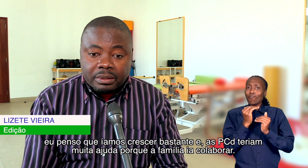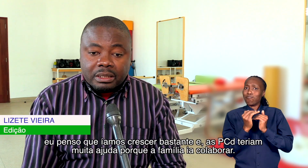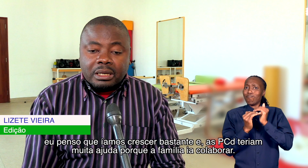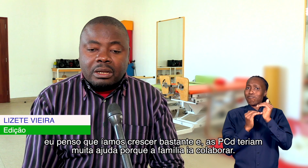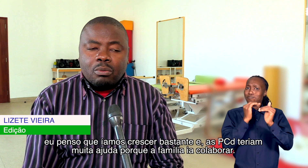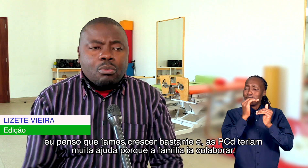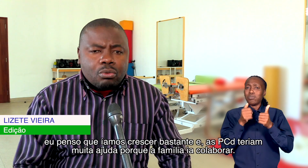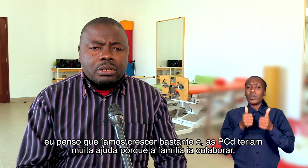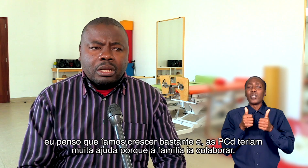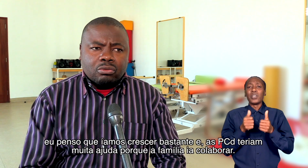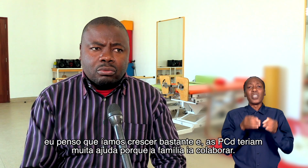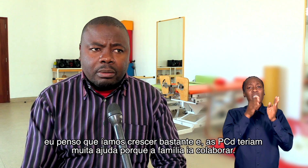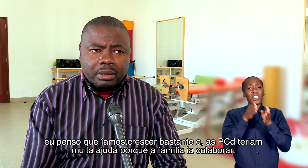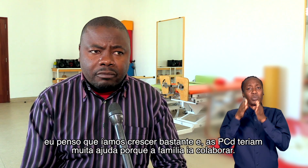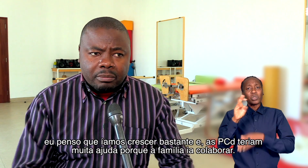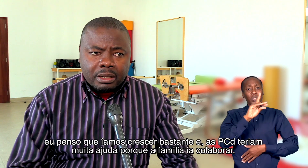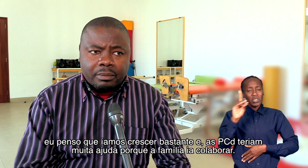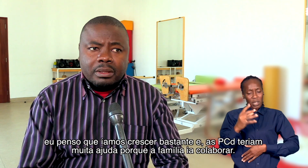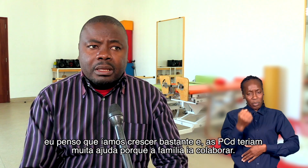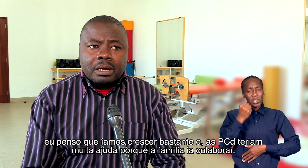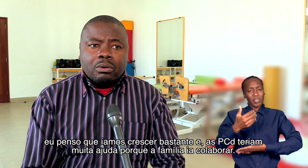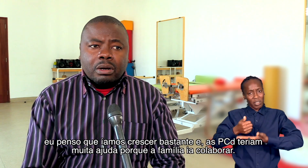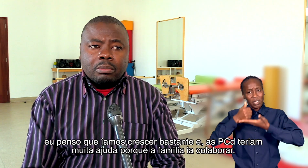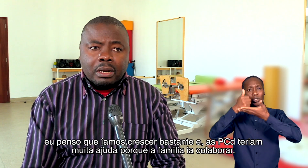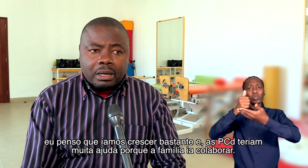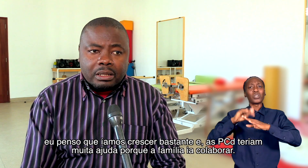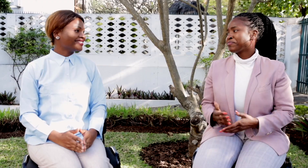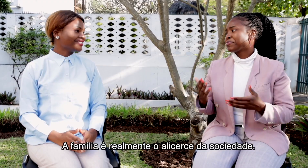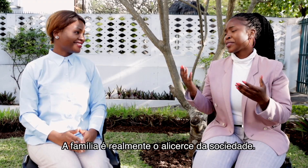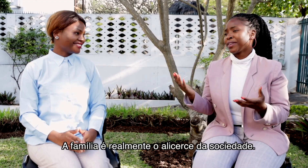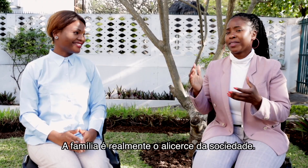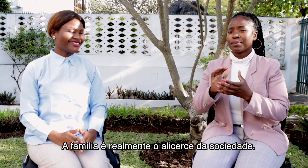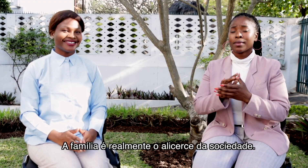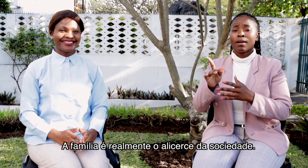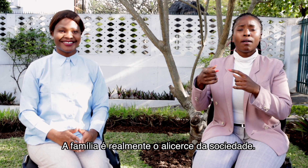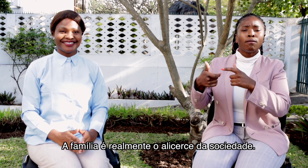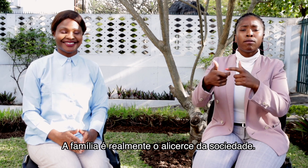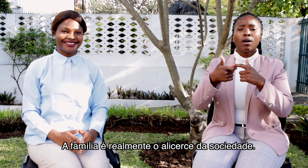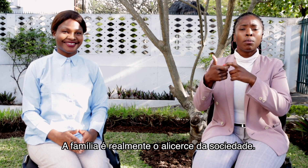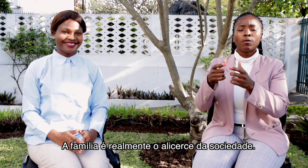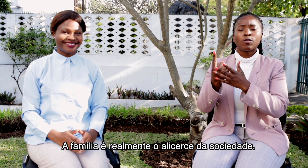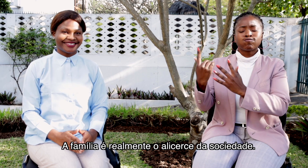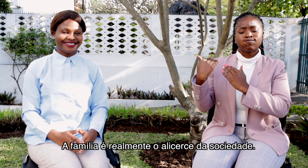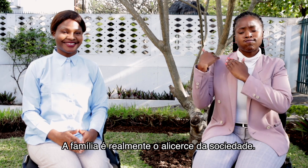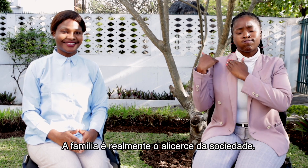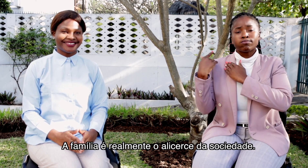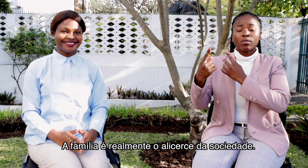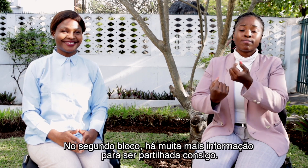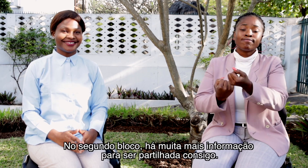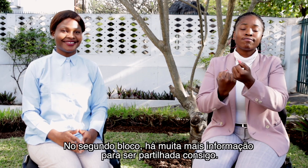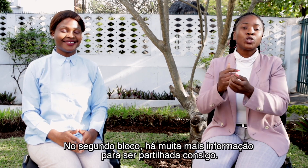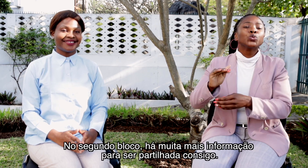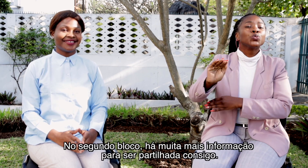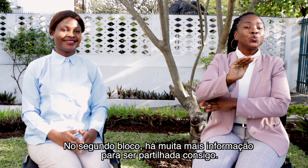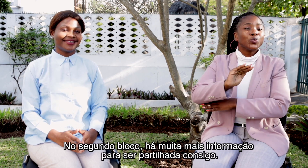deficiência teriam muita ajuda, porque a família ia colaborar. A família é realmente o alicerce da sociedade.